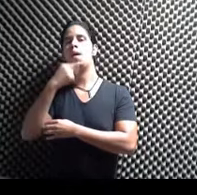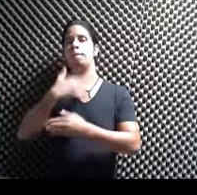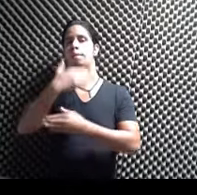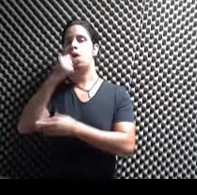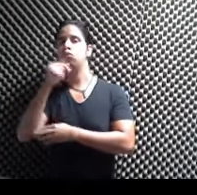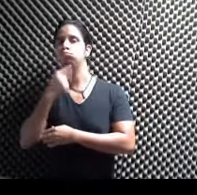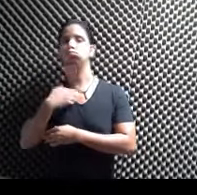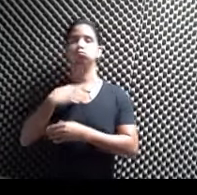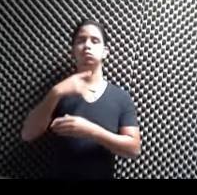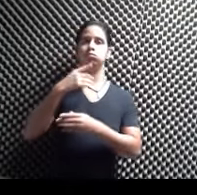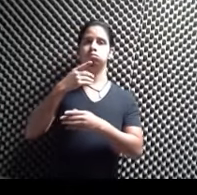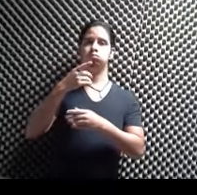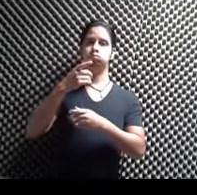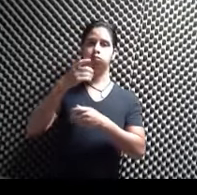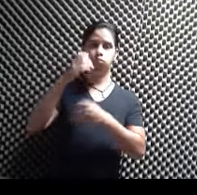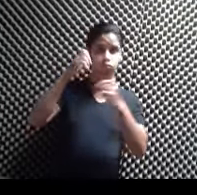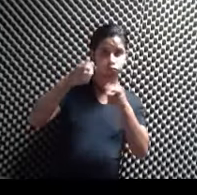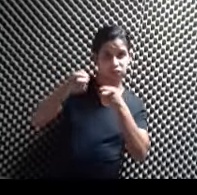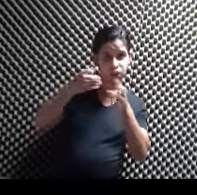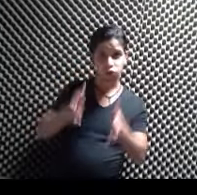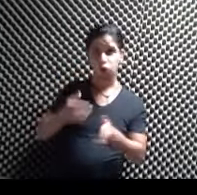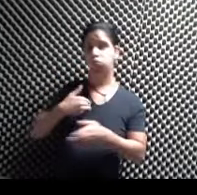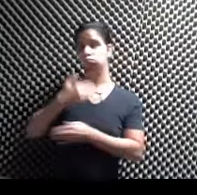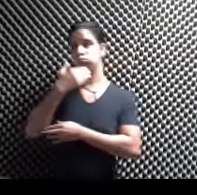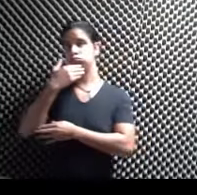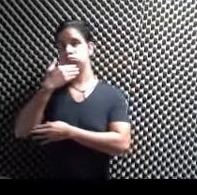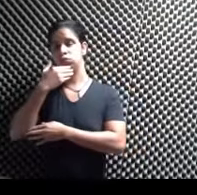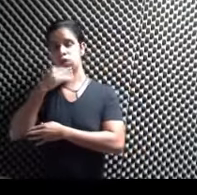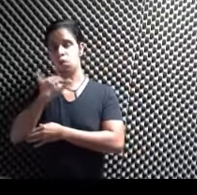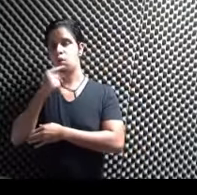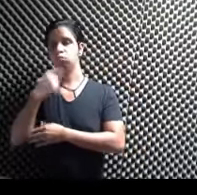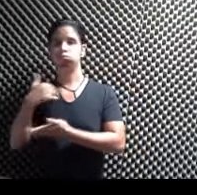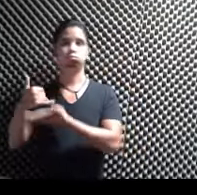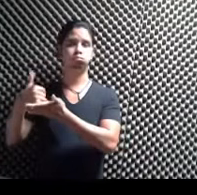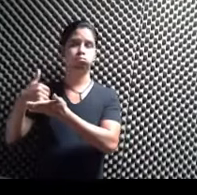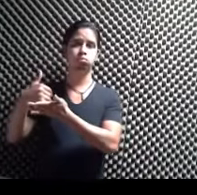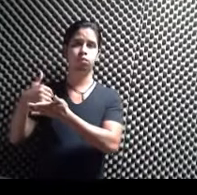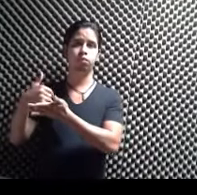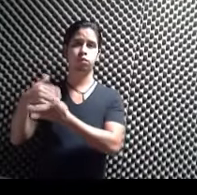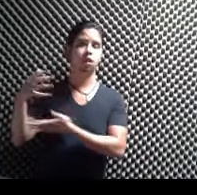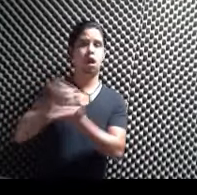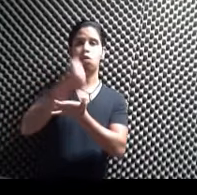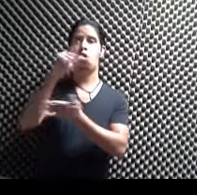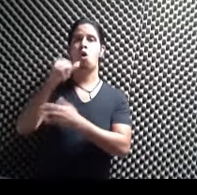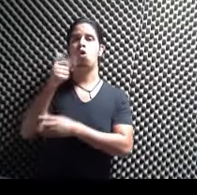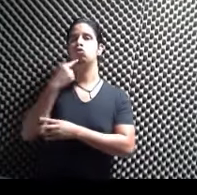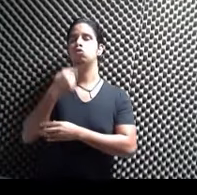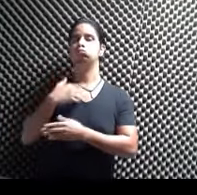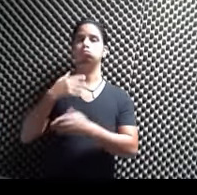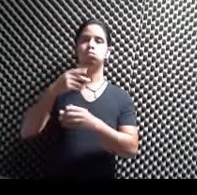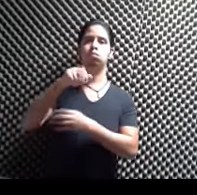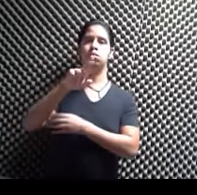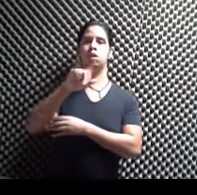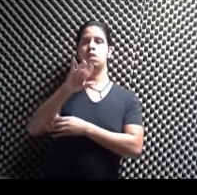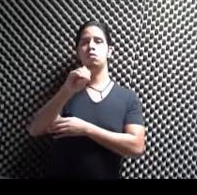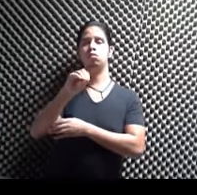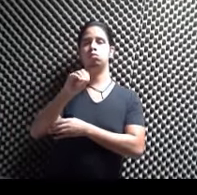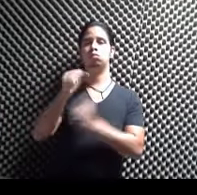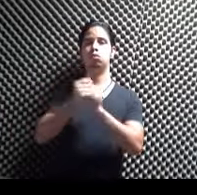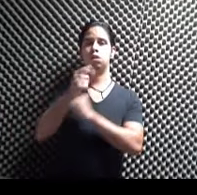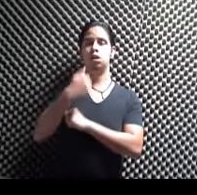Allen Lim por Love Paradox. Que también ganó otro premio especial del jurado. Que compartió también el premio especial del jurado. Este año